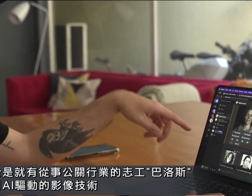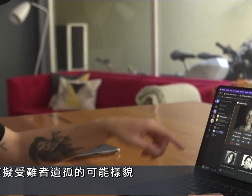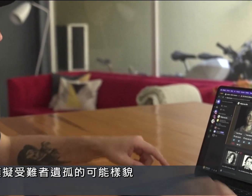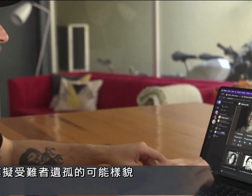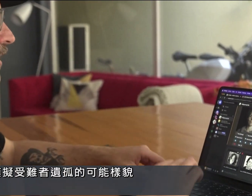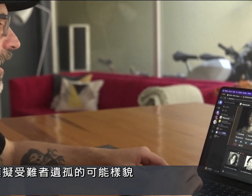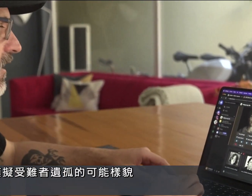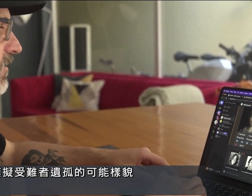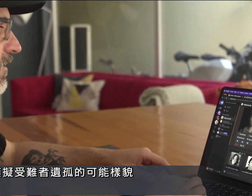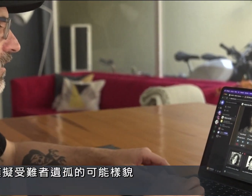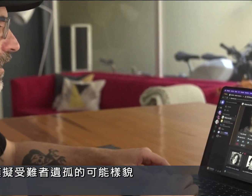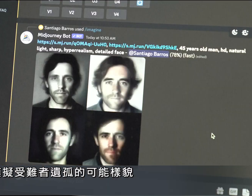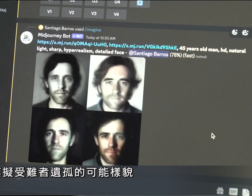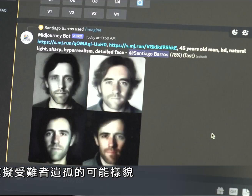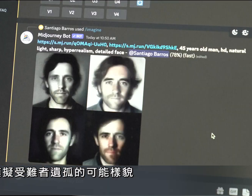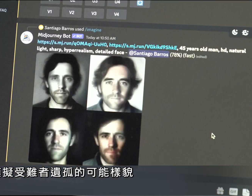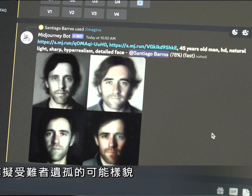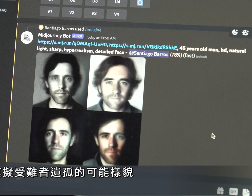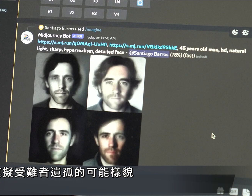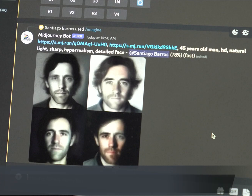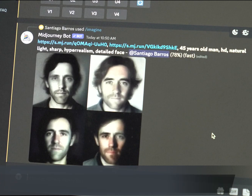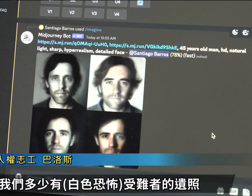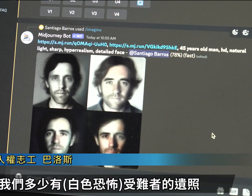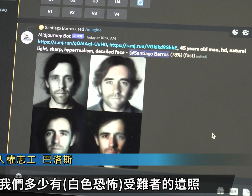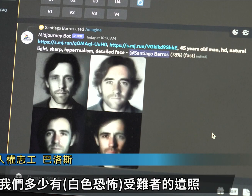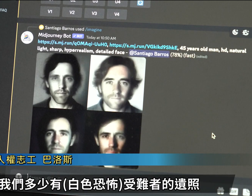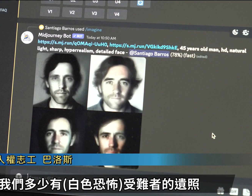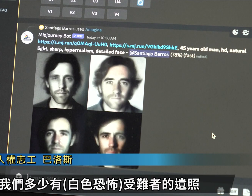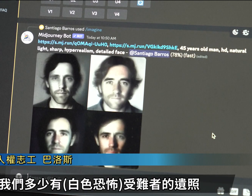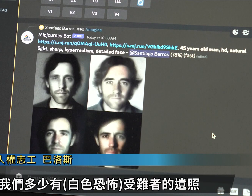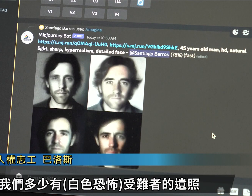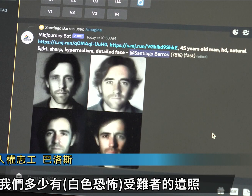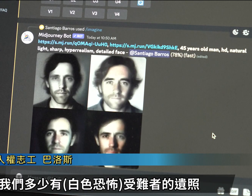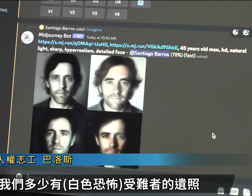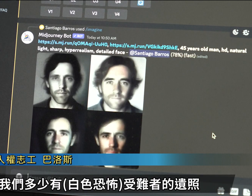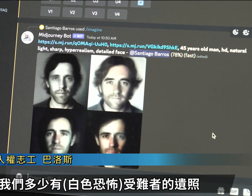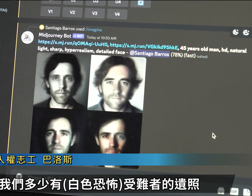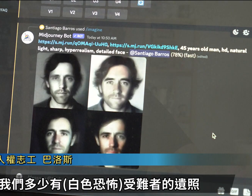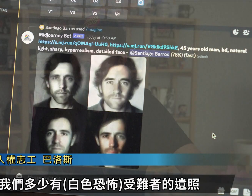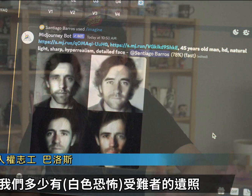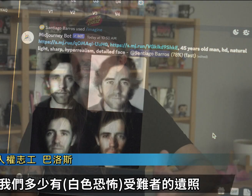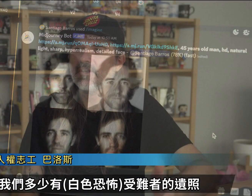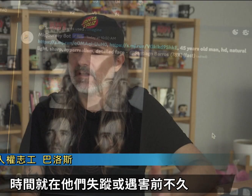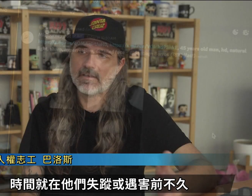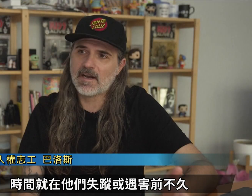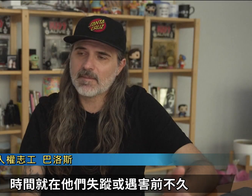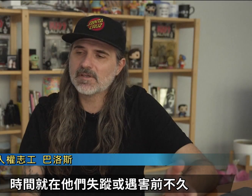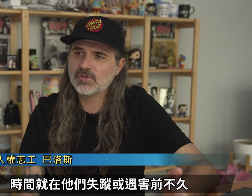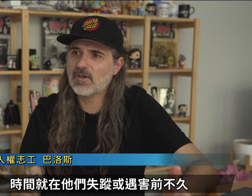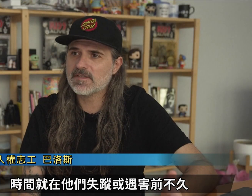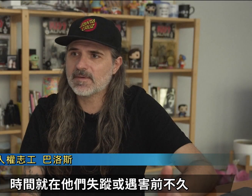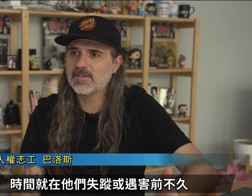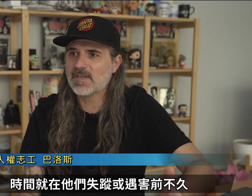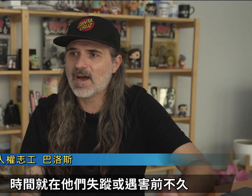拟受难者遗孤的可能样貌。 Nosotros tenemos las fotos de los desaparecidos, de la gran mayoría de los desaparecidos hay